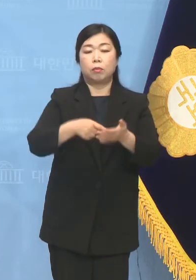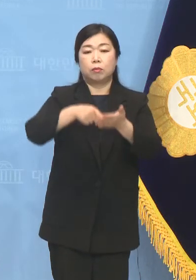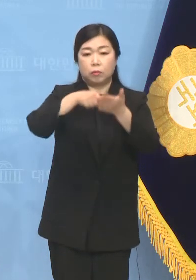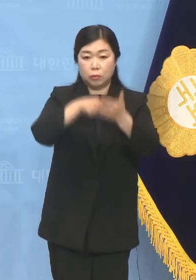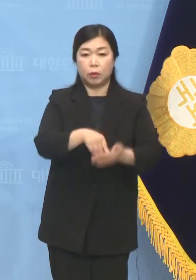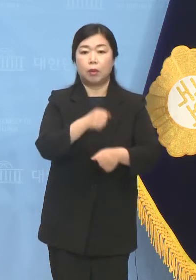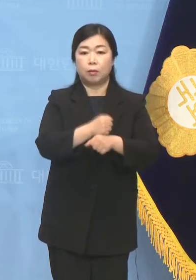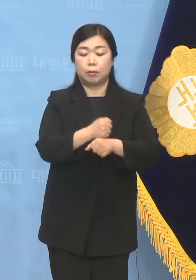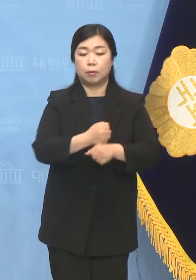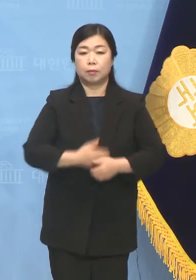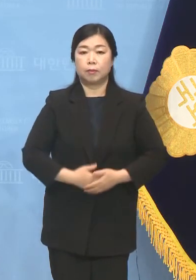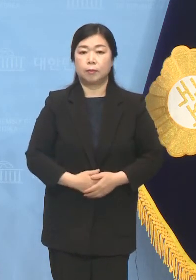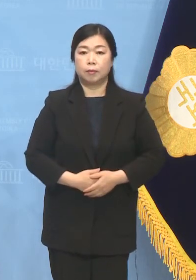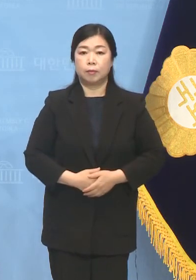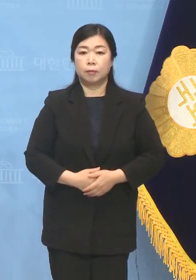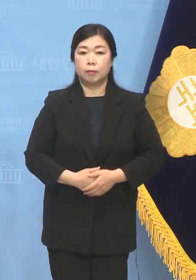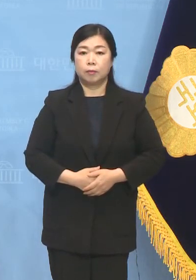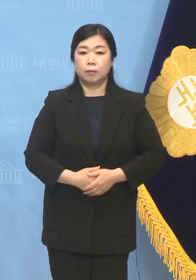하고 있습니다.